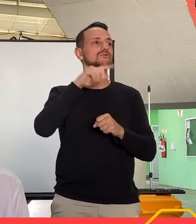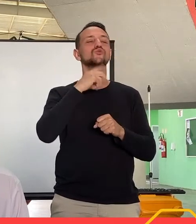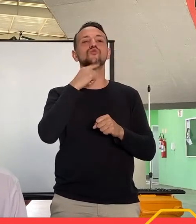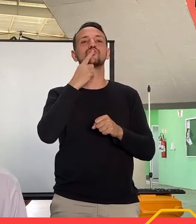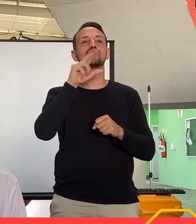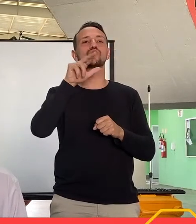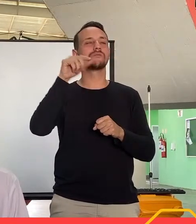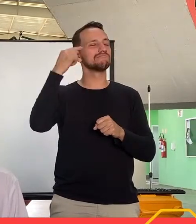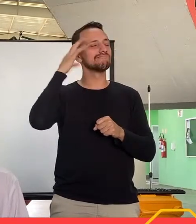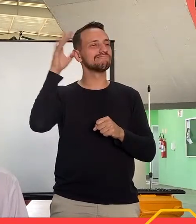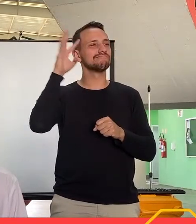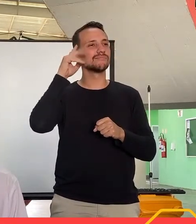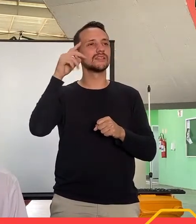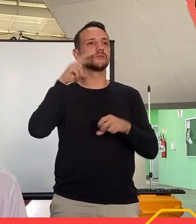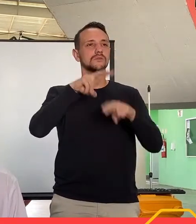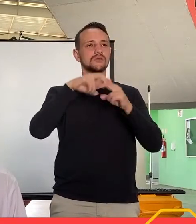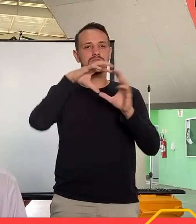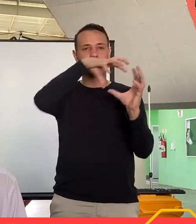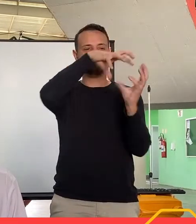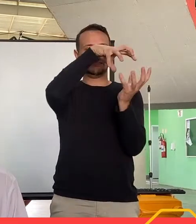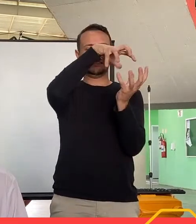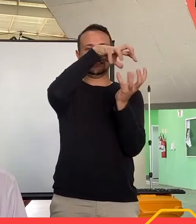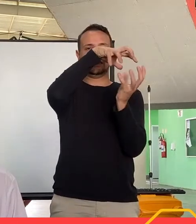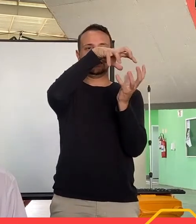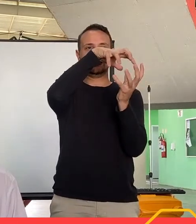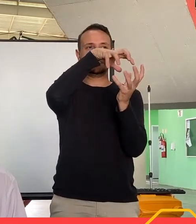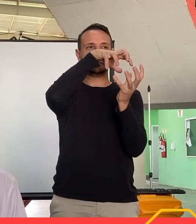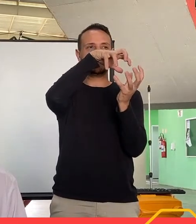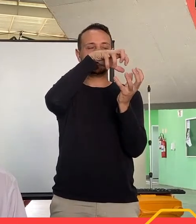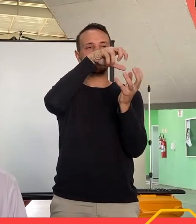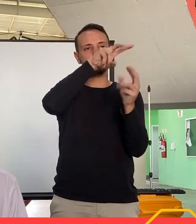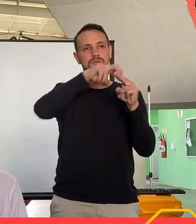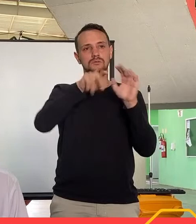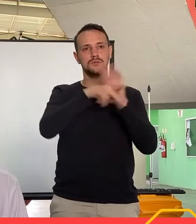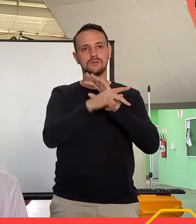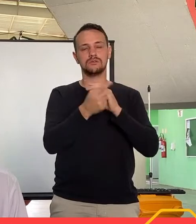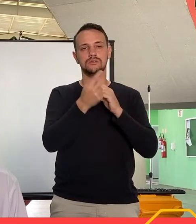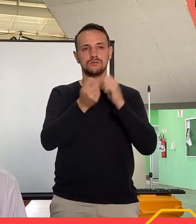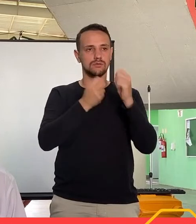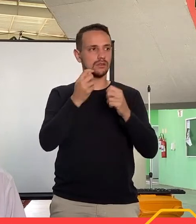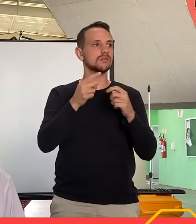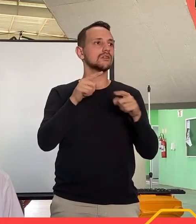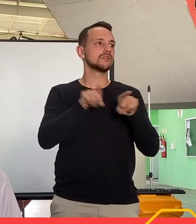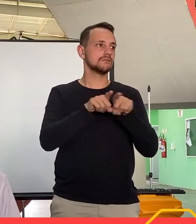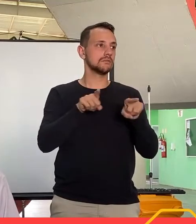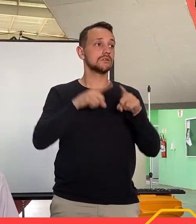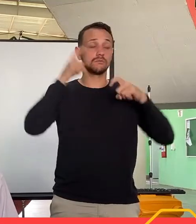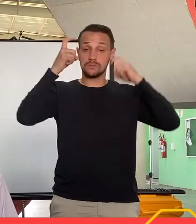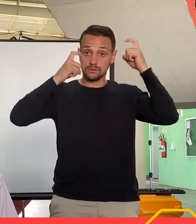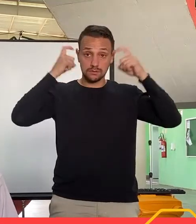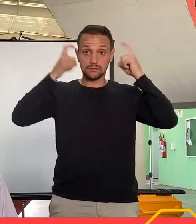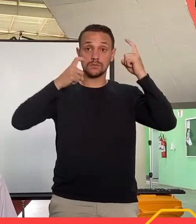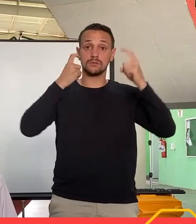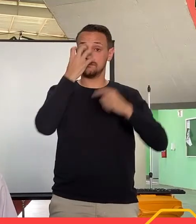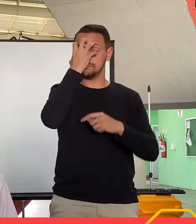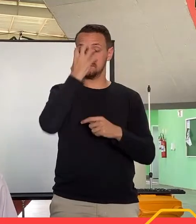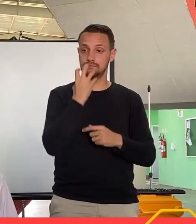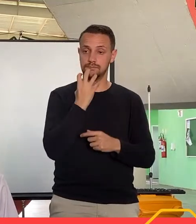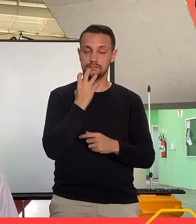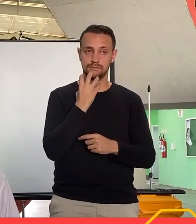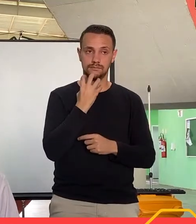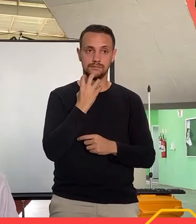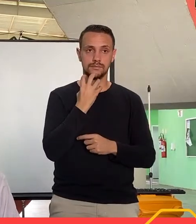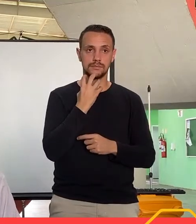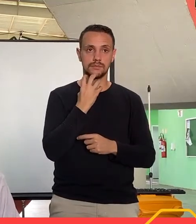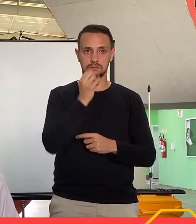nós podíamos promover o colapso do planeta do ponto de vista econômico. E hoje é uma preocupação de gente muito séria